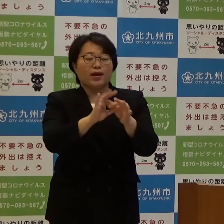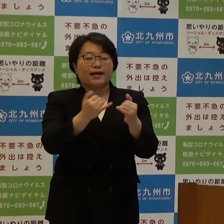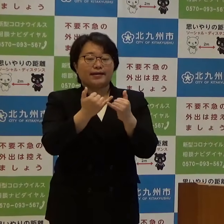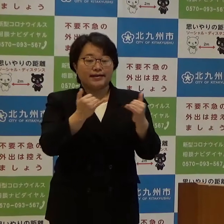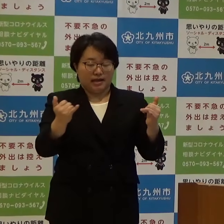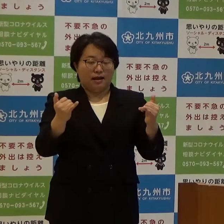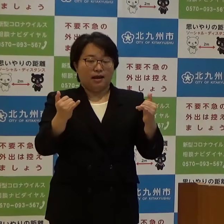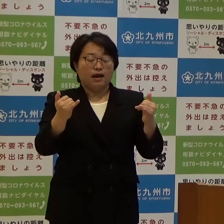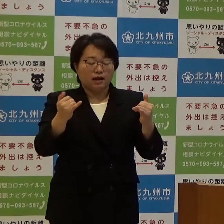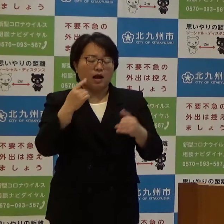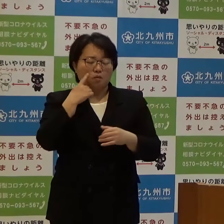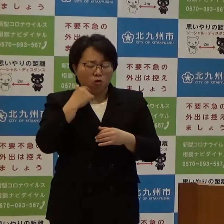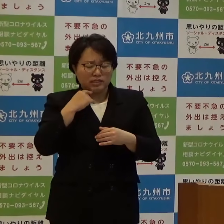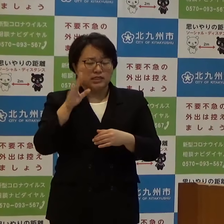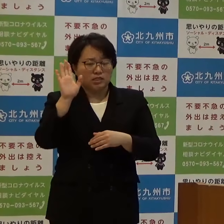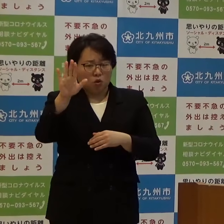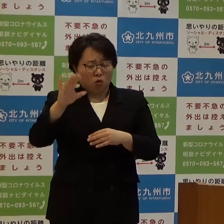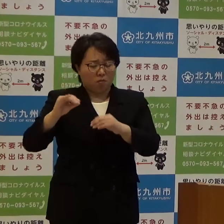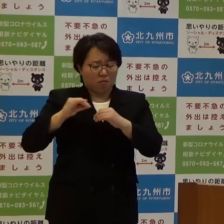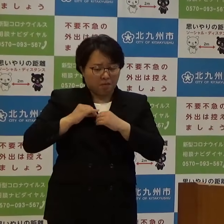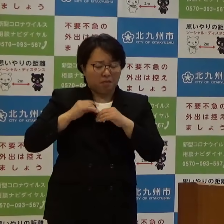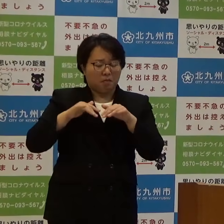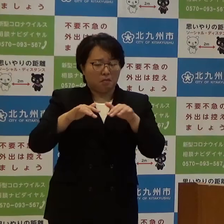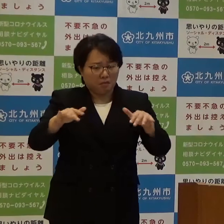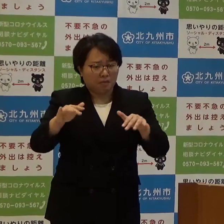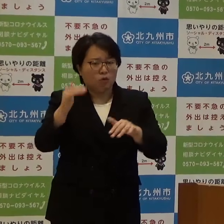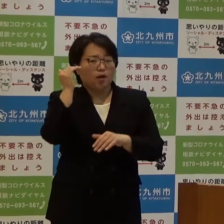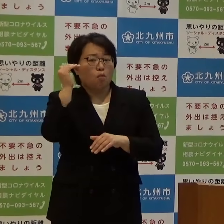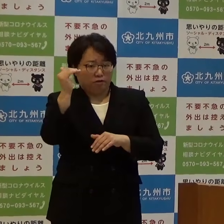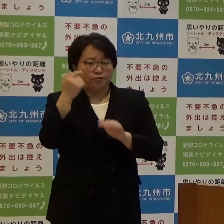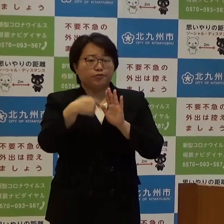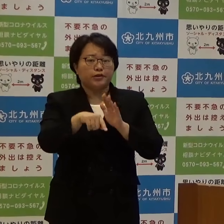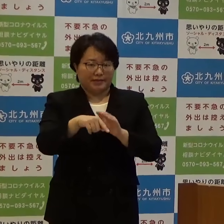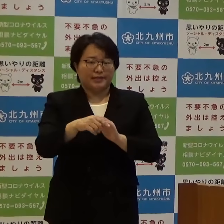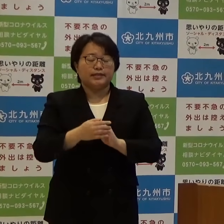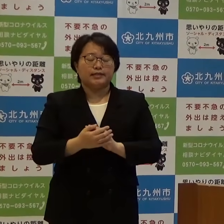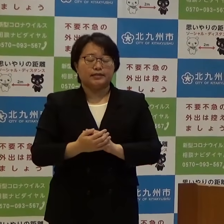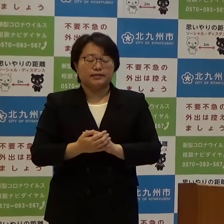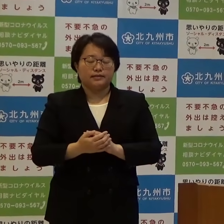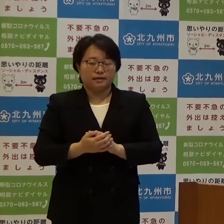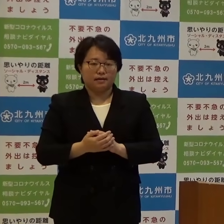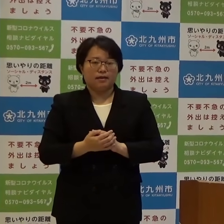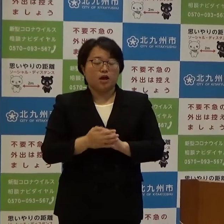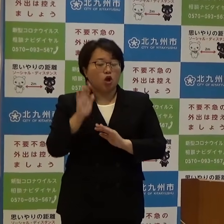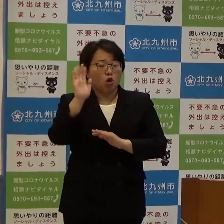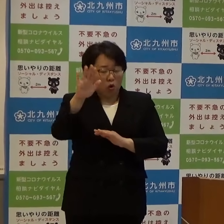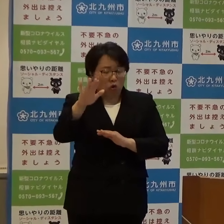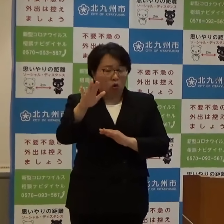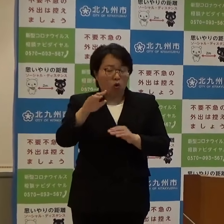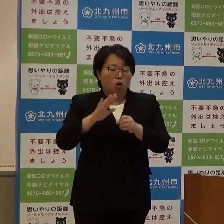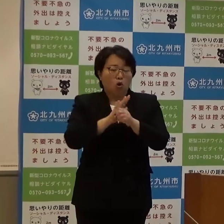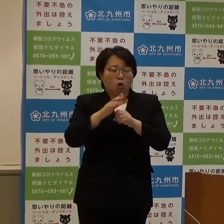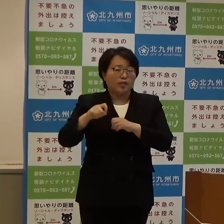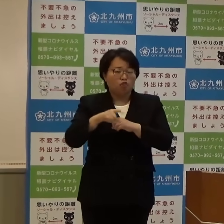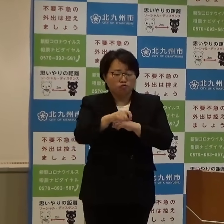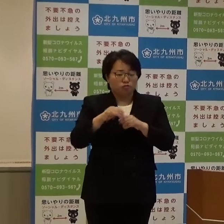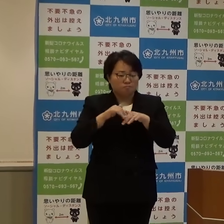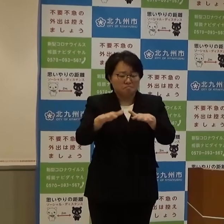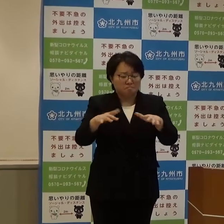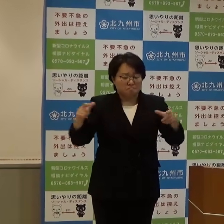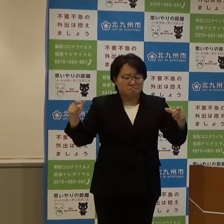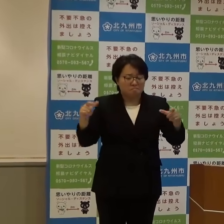ので、この機会にですね、特にこの収束するまでの間、医者はやっぱ